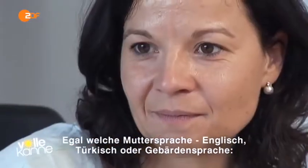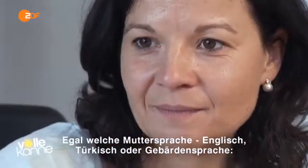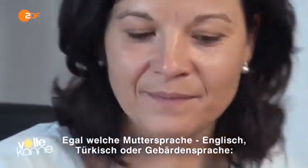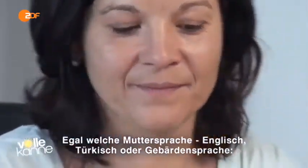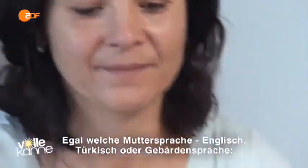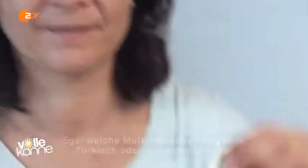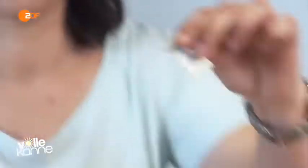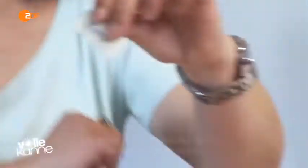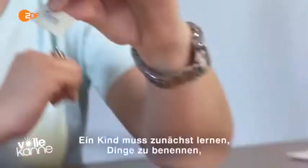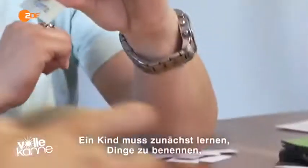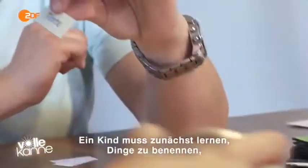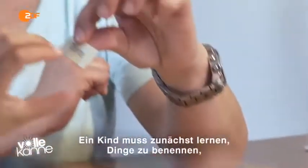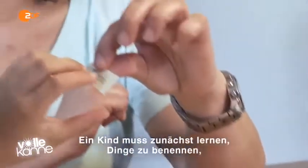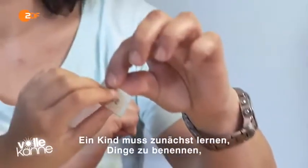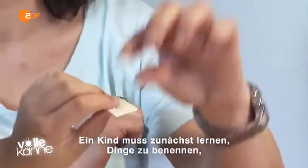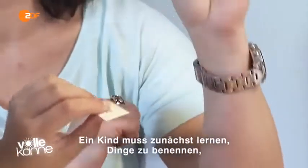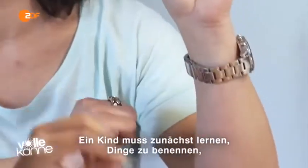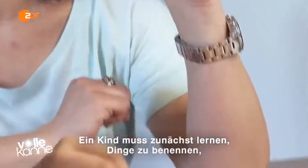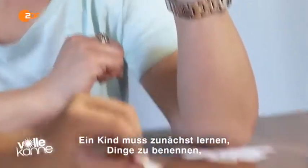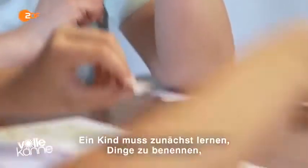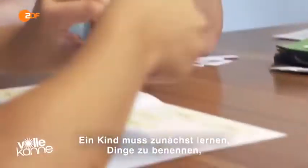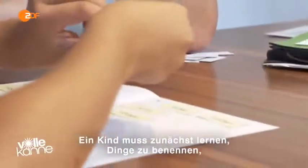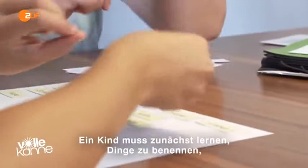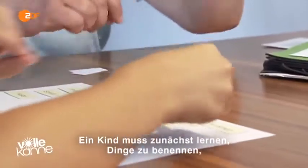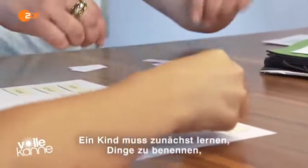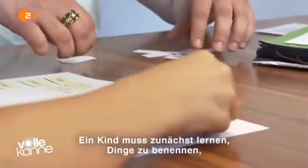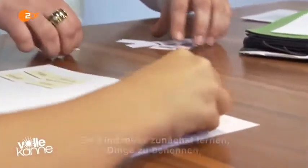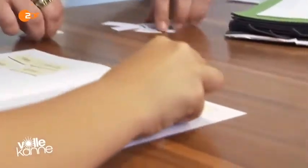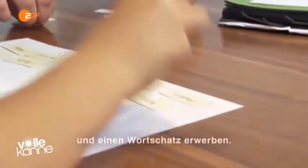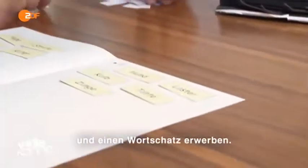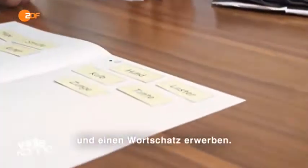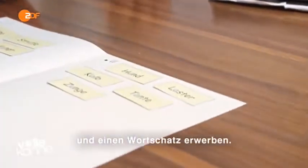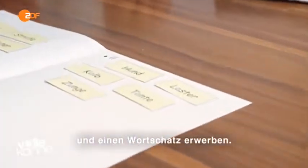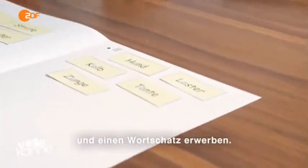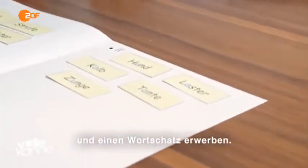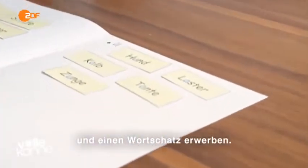eben Gebärdensprache, ein Kind muss zunächst lernen, Dinge zu benennen und einen Wortschatz erwerben.